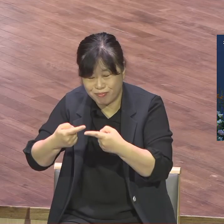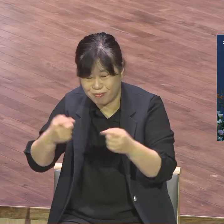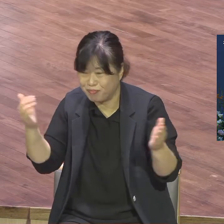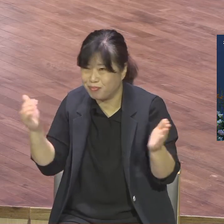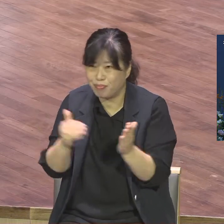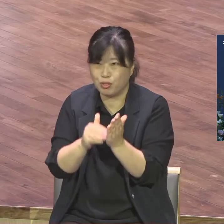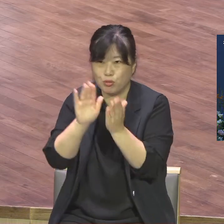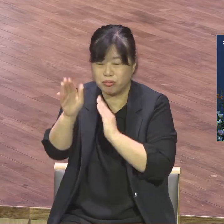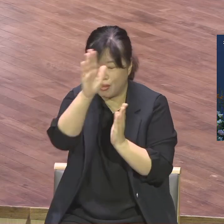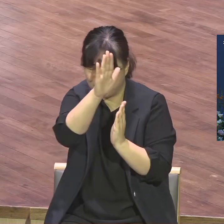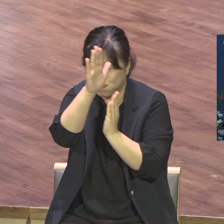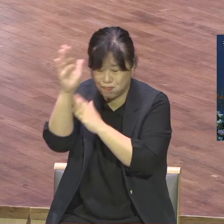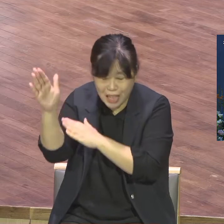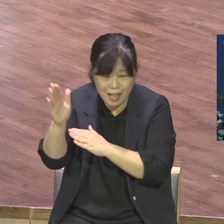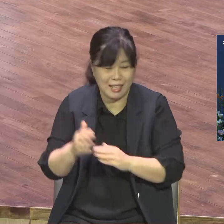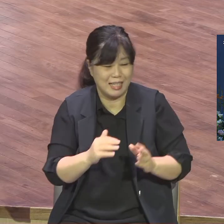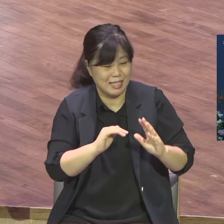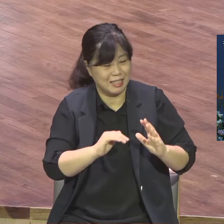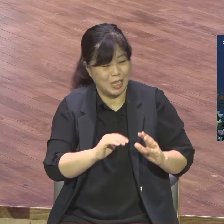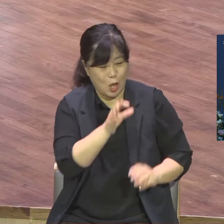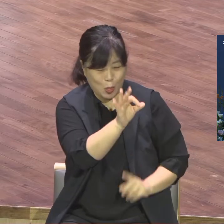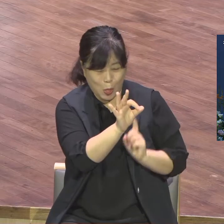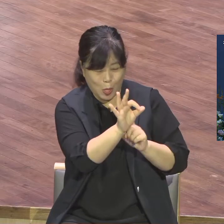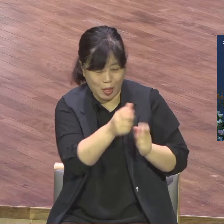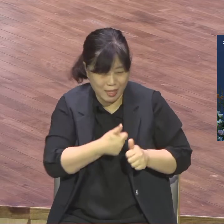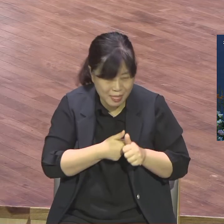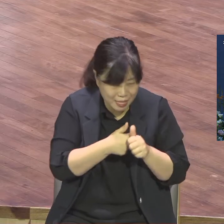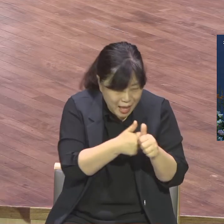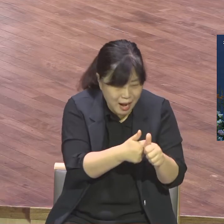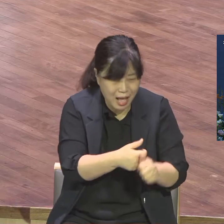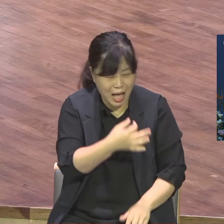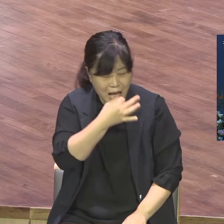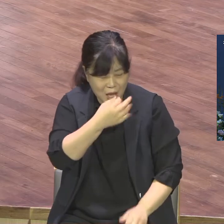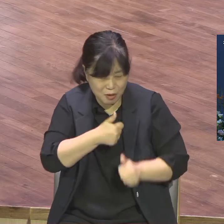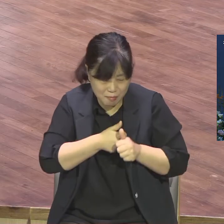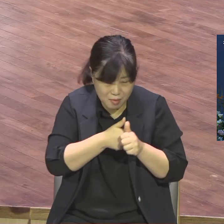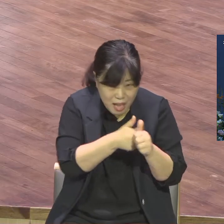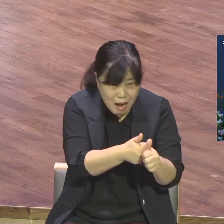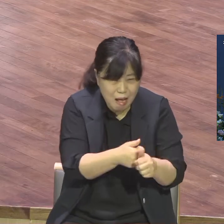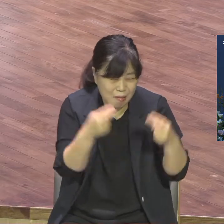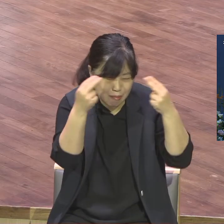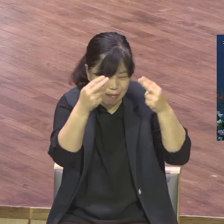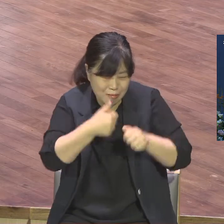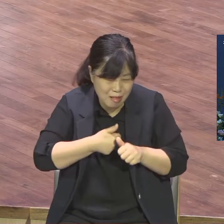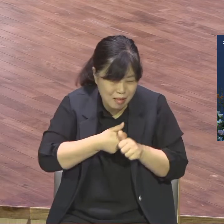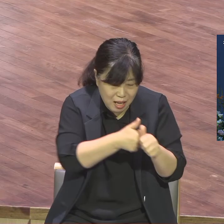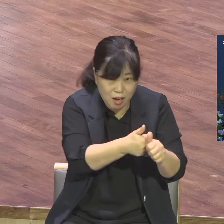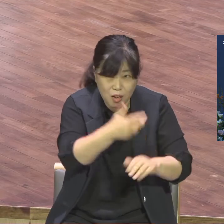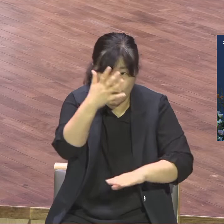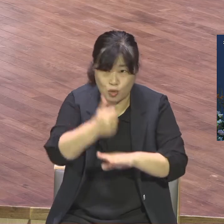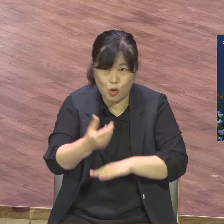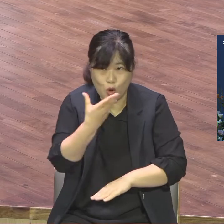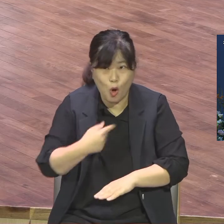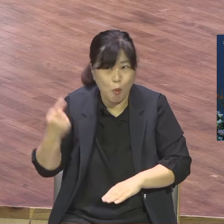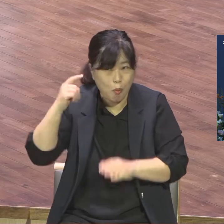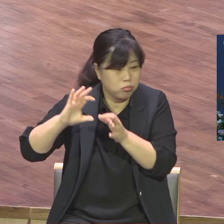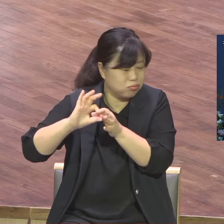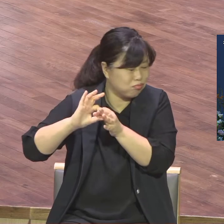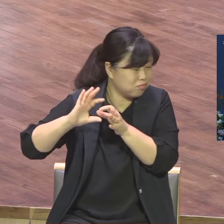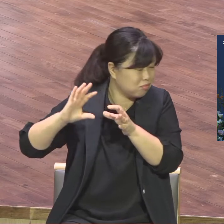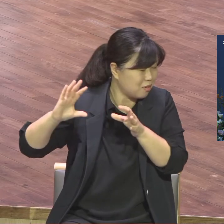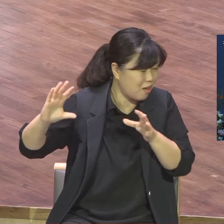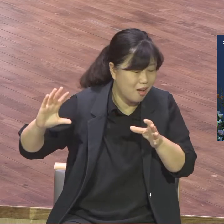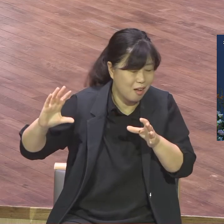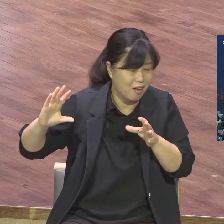이끌려서, 세상 정욕에 이끌려서, 세상 욕심에 이끌려서. 여러분 오늘부터 복음이